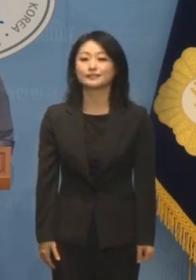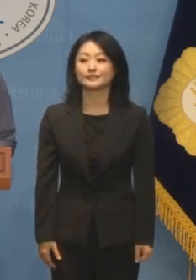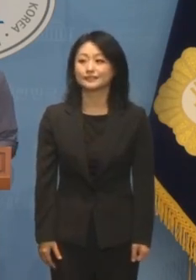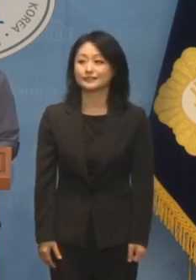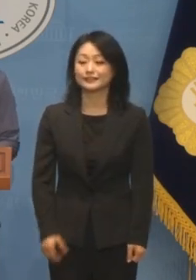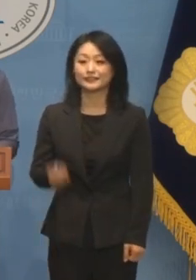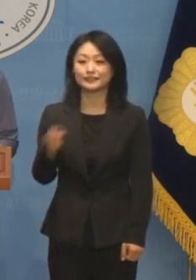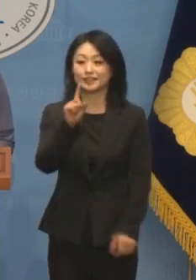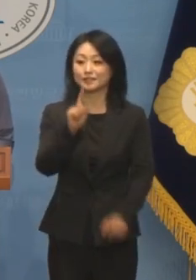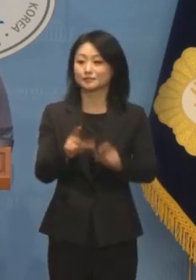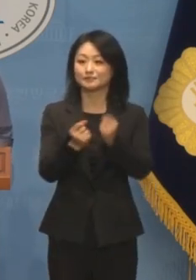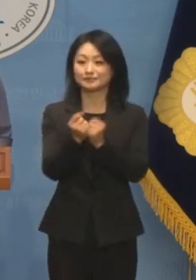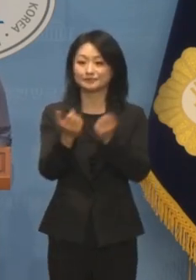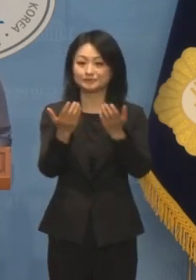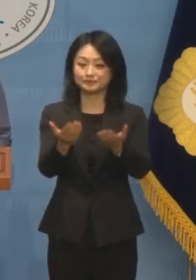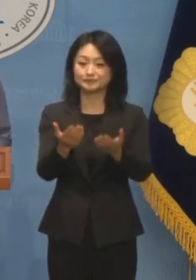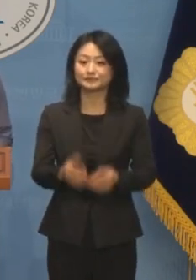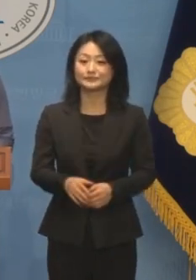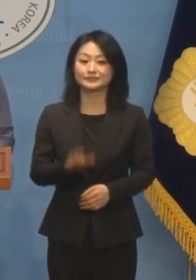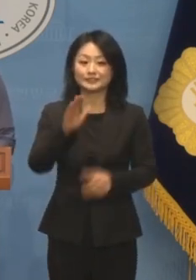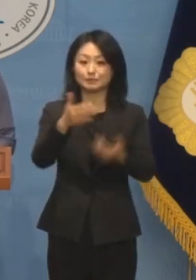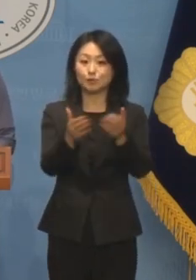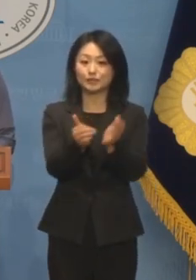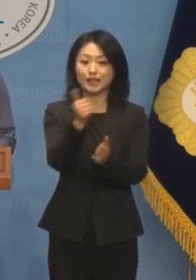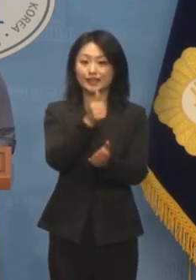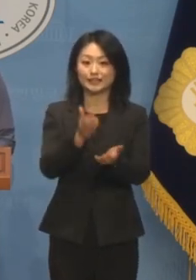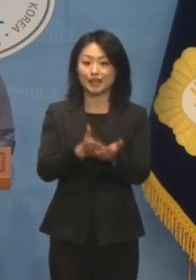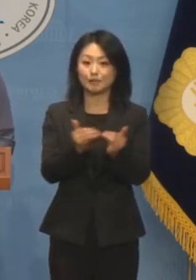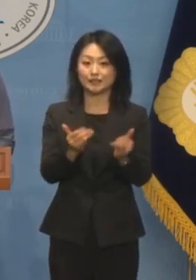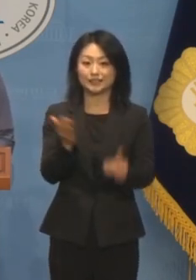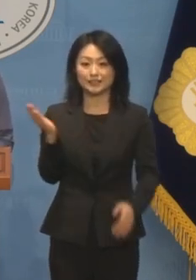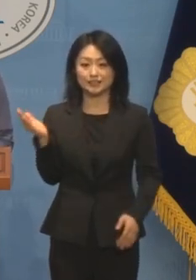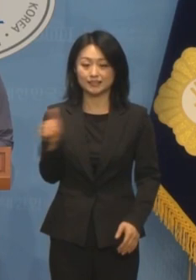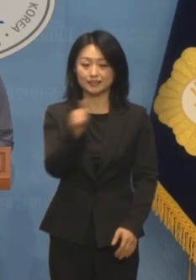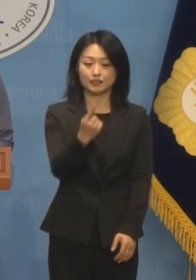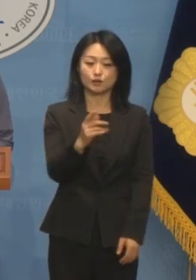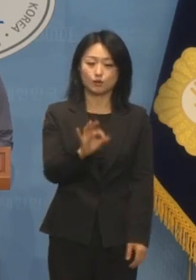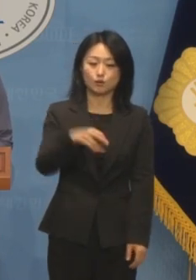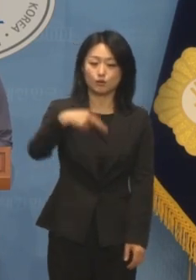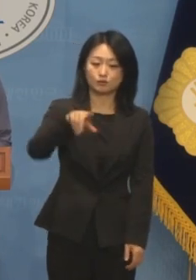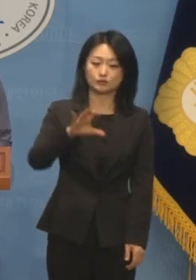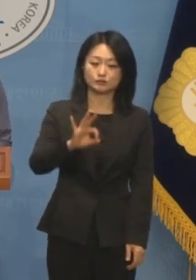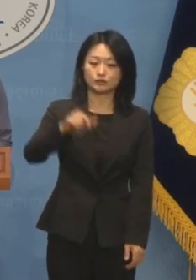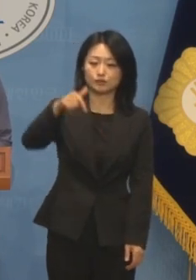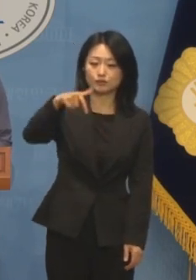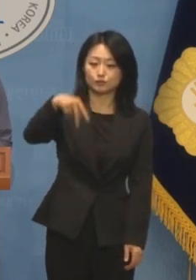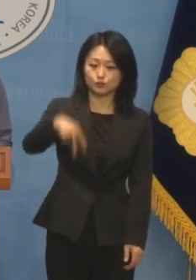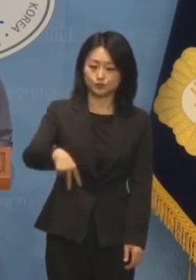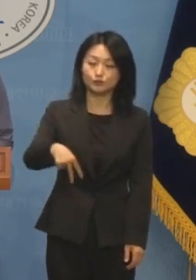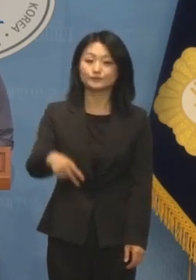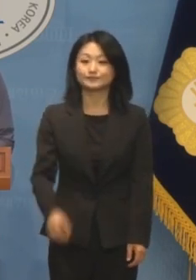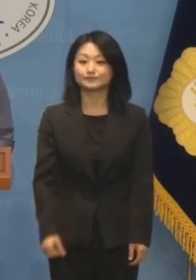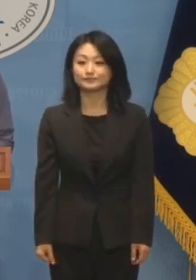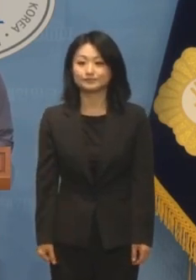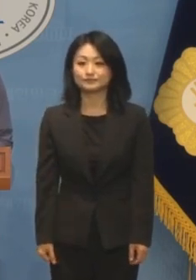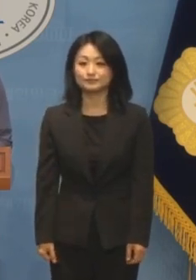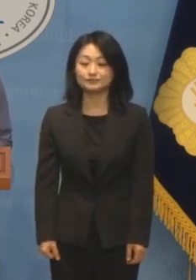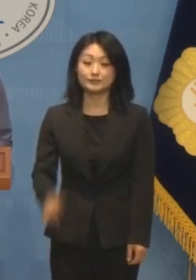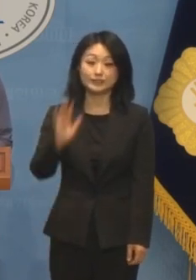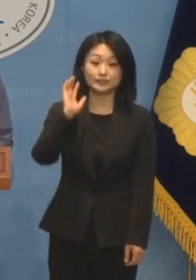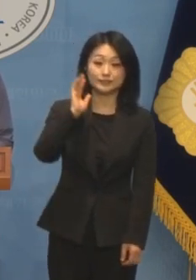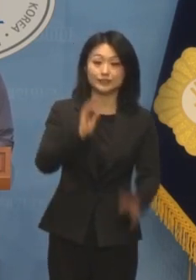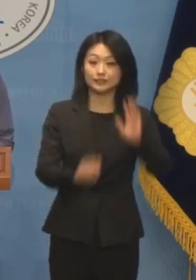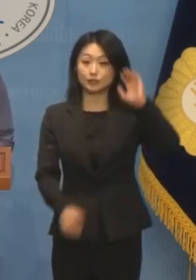예, 다시 하겠습니다. 진보당 대변인 홍성규입니다. 두 가지 말씀드리겠습니다. 첫 번째입니다.